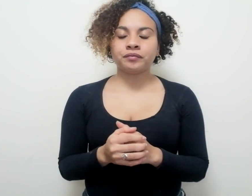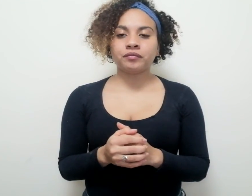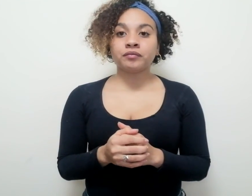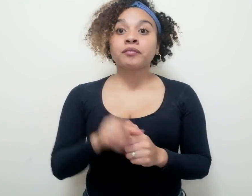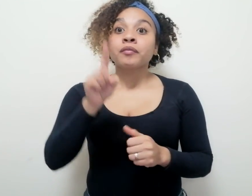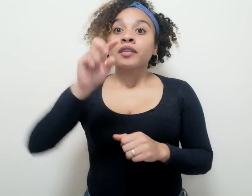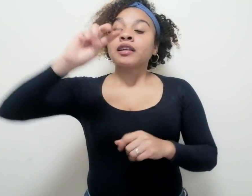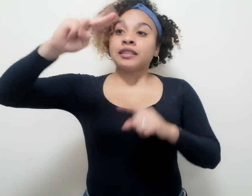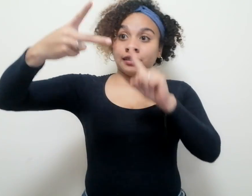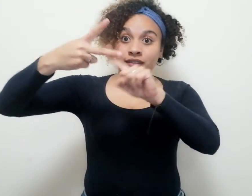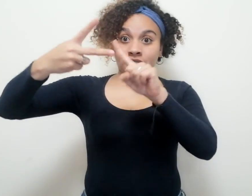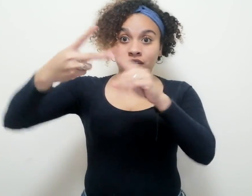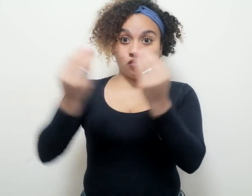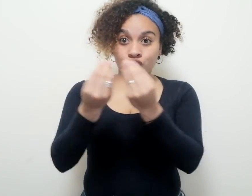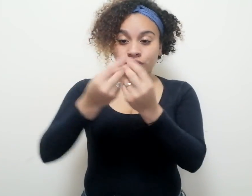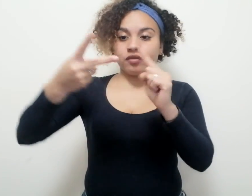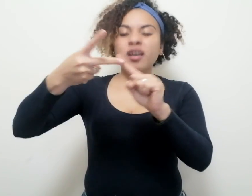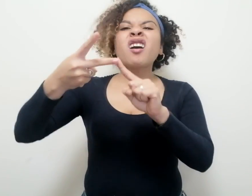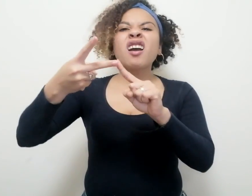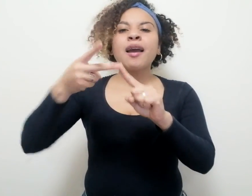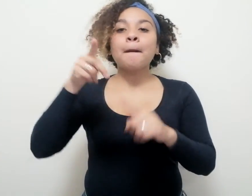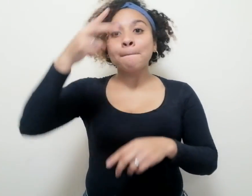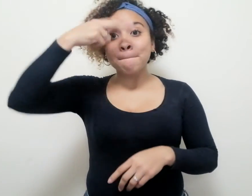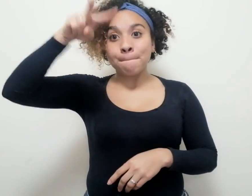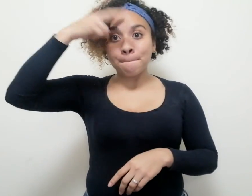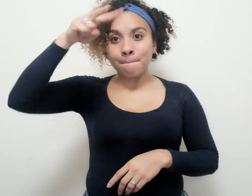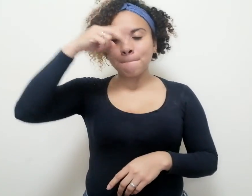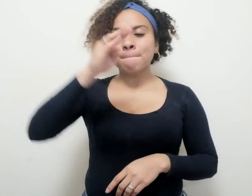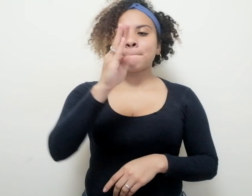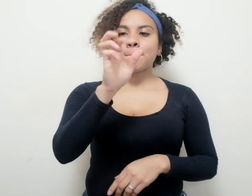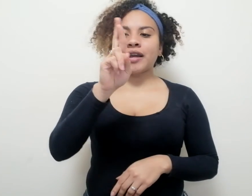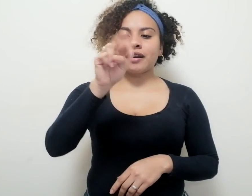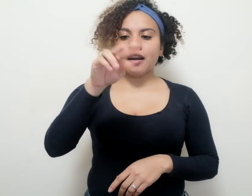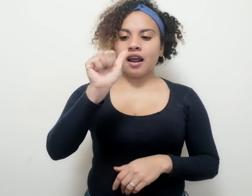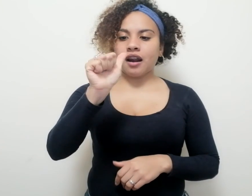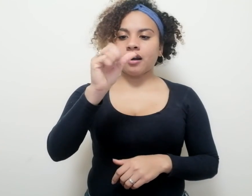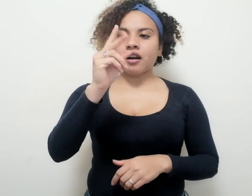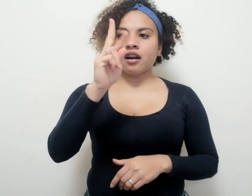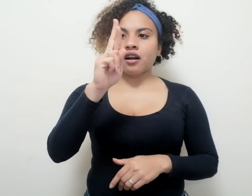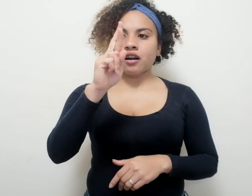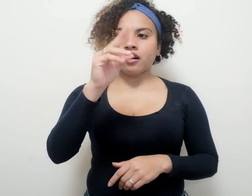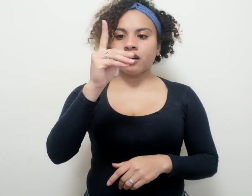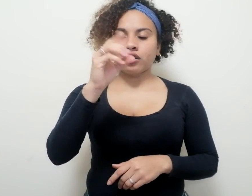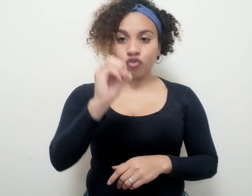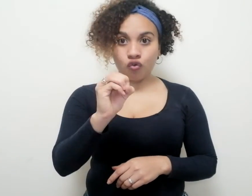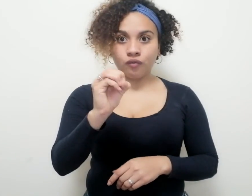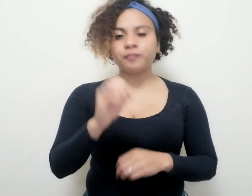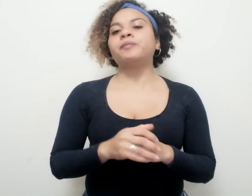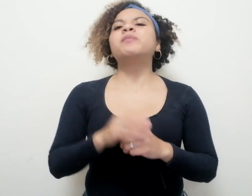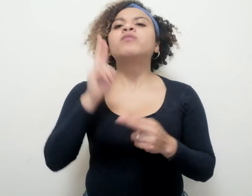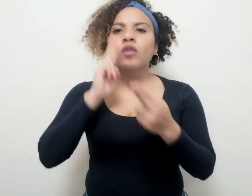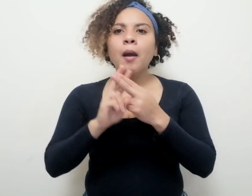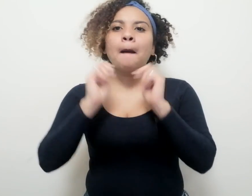El segundo grupo, integrado por el mexicano Bernardo Fernández, también conocido como